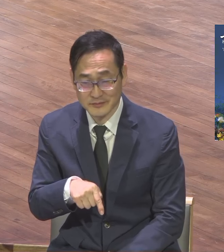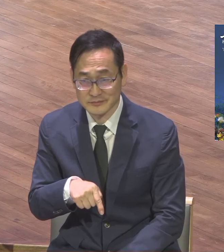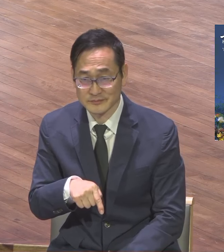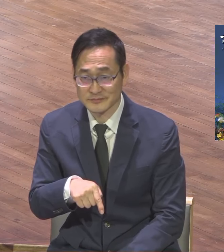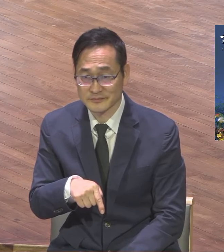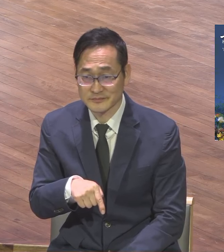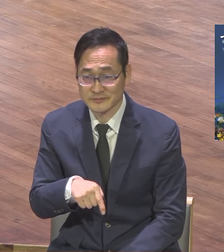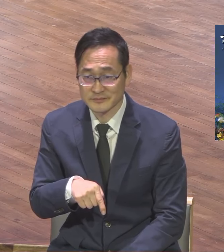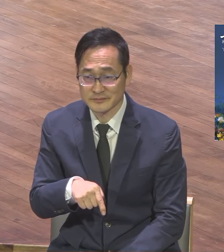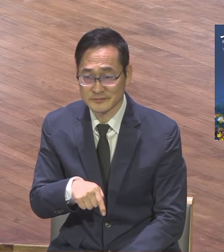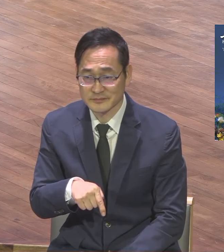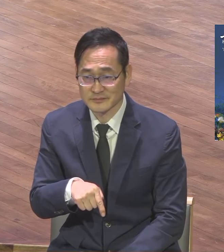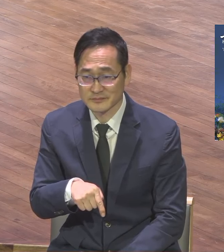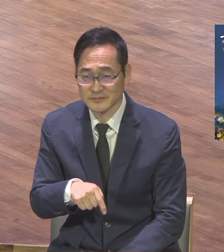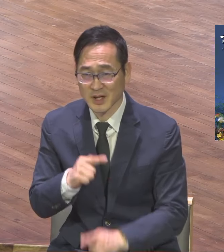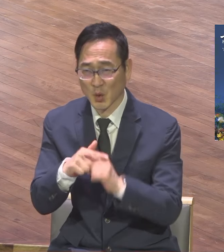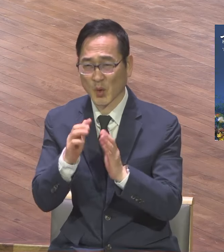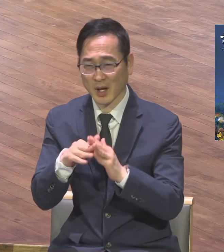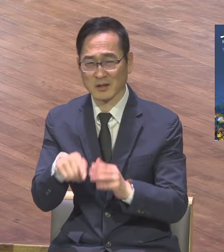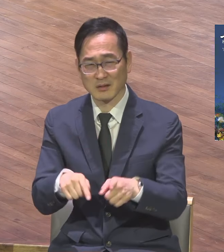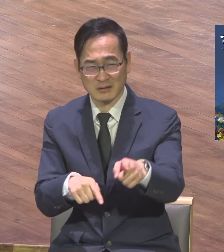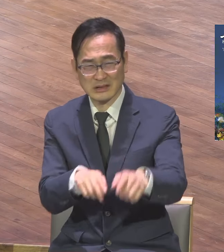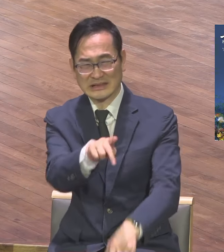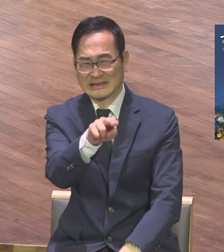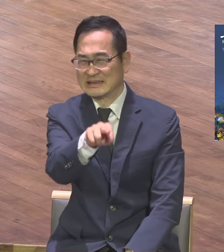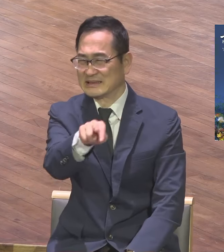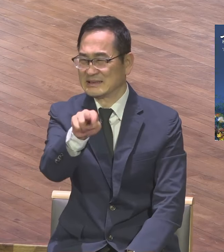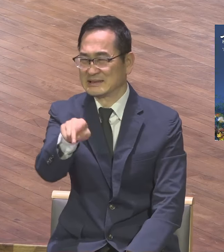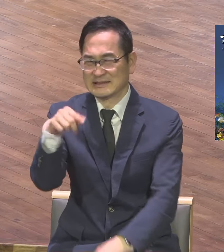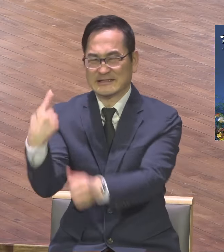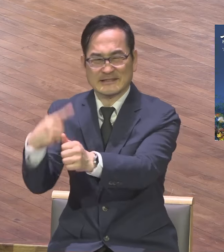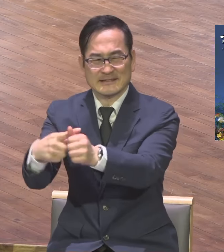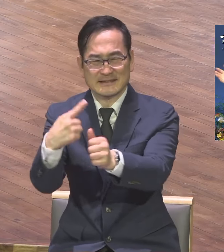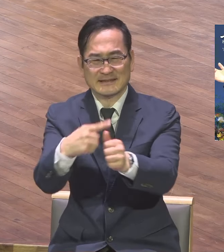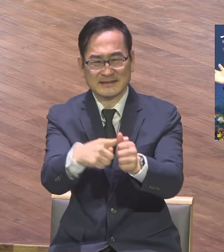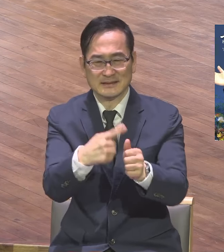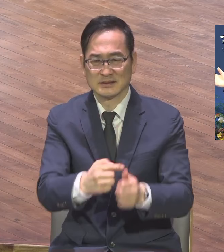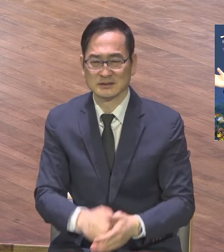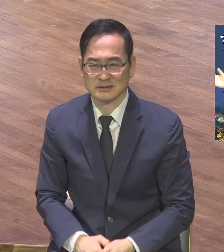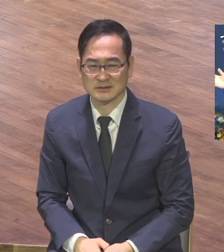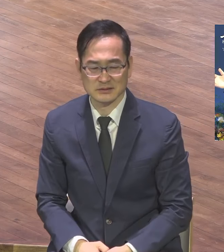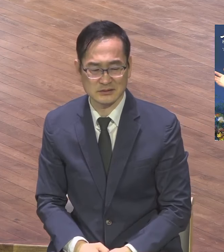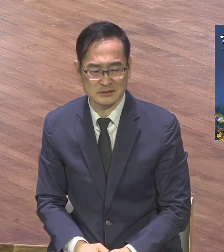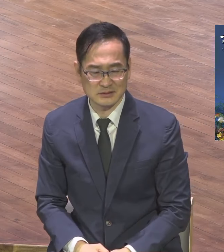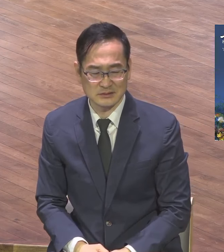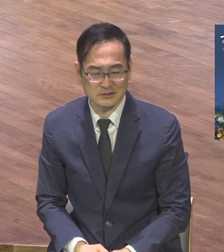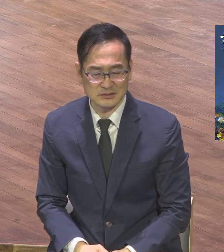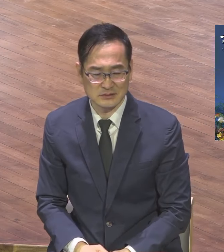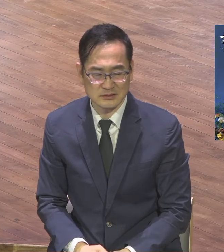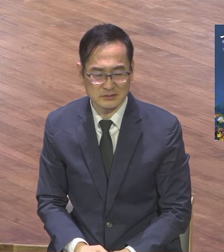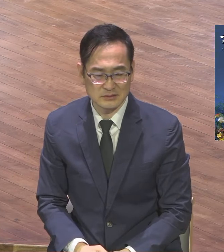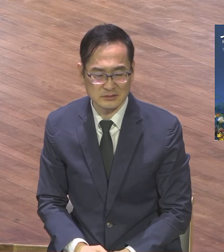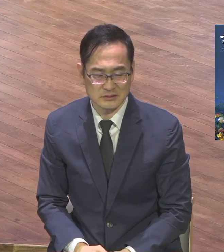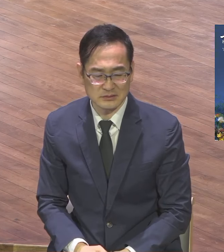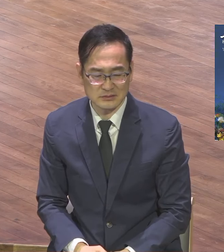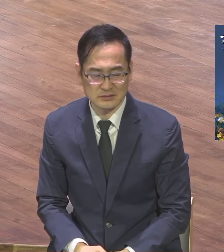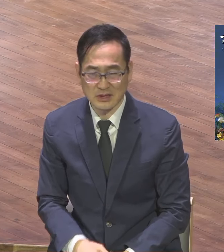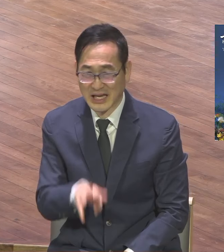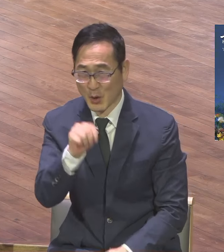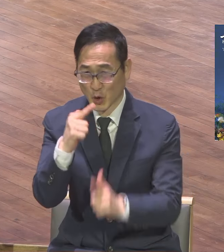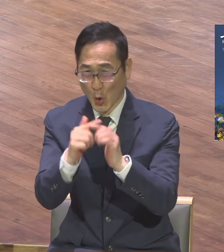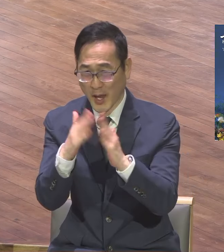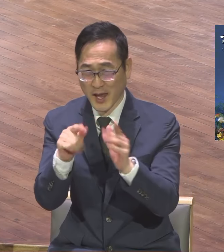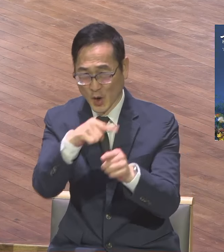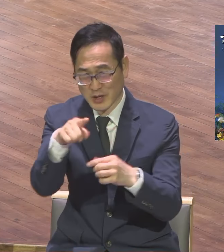하나님의 교회를 계속 비방해요. 그 방법이 뭐예요? 이 영혼계 없어지면 좋겠어. 이 영교회가 막 갈라지고